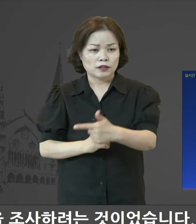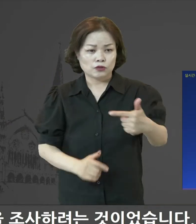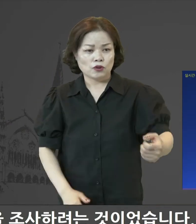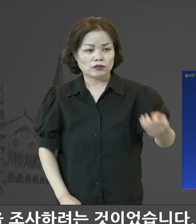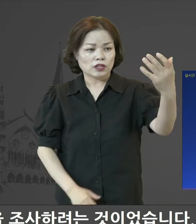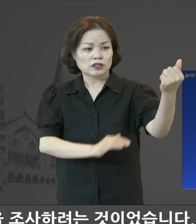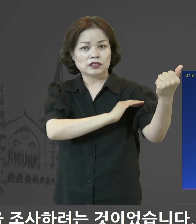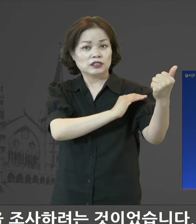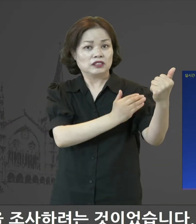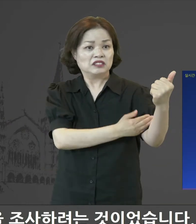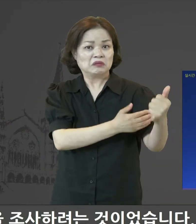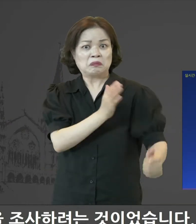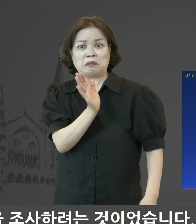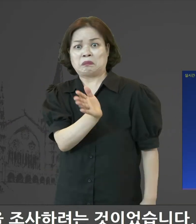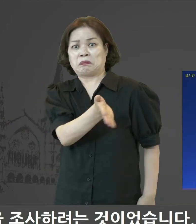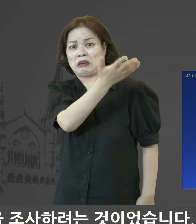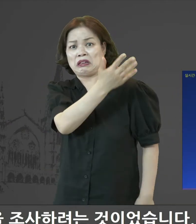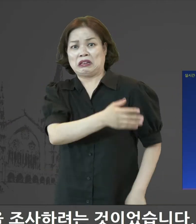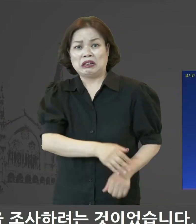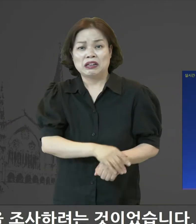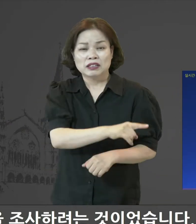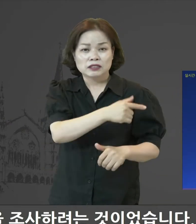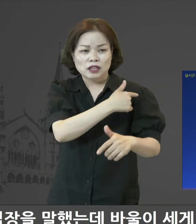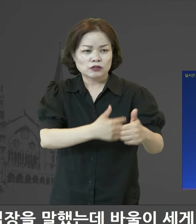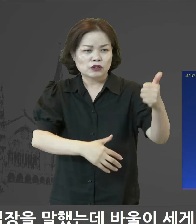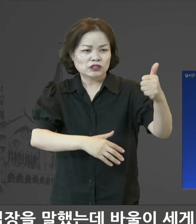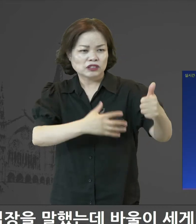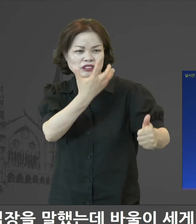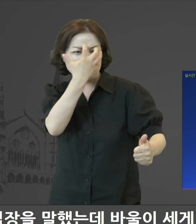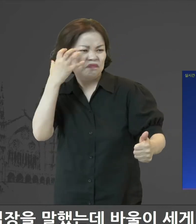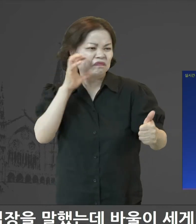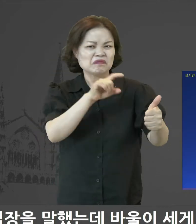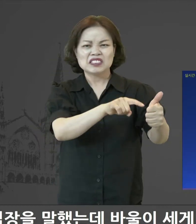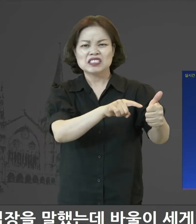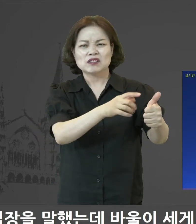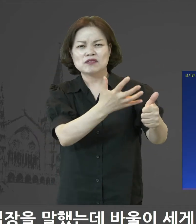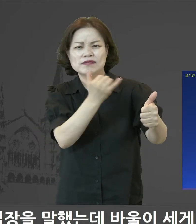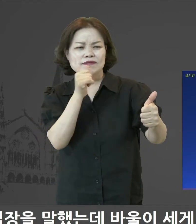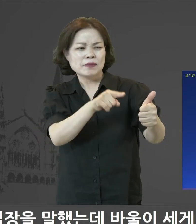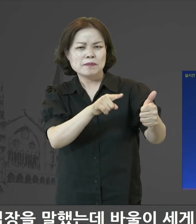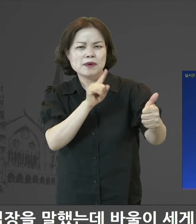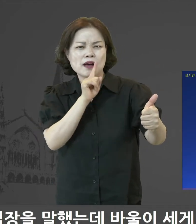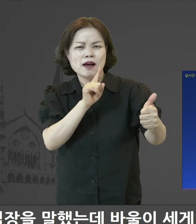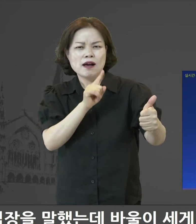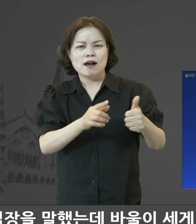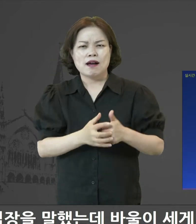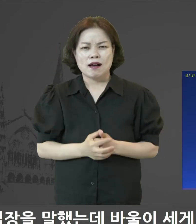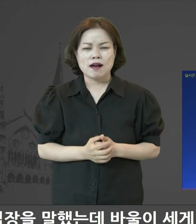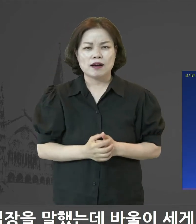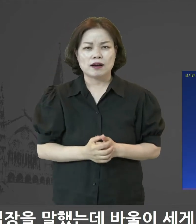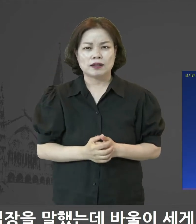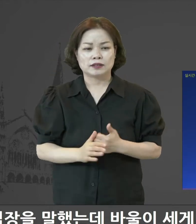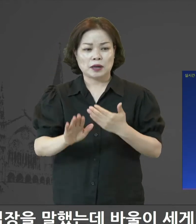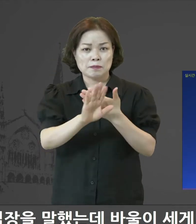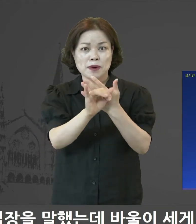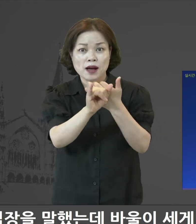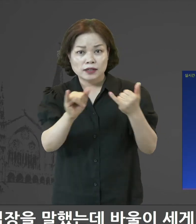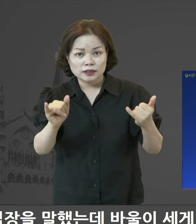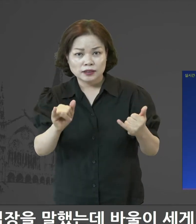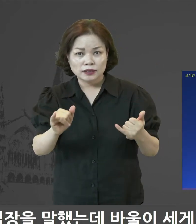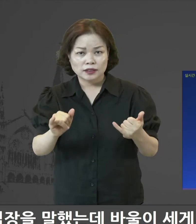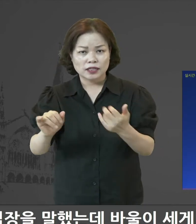권위도 인정 안 하고, 대제사장에게 회칠한 무덤이라고 얘기하고 막 이렇게 얘기하다가 바리새인하고